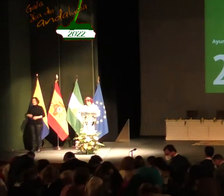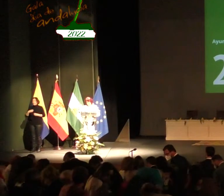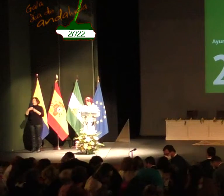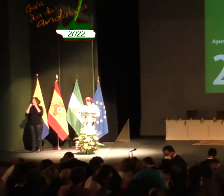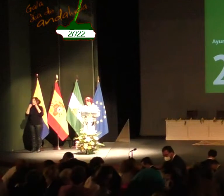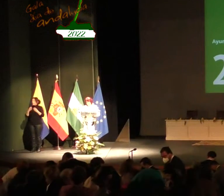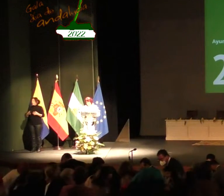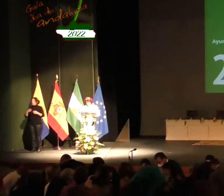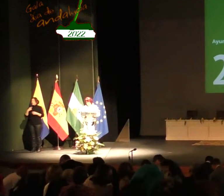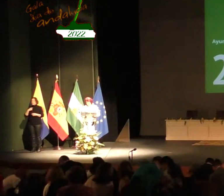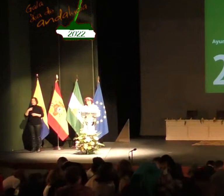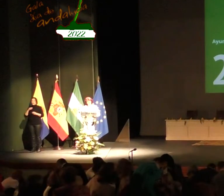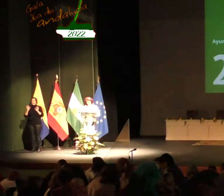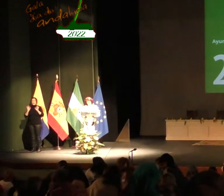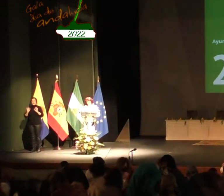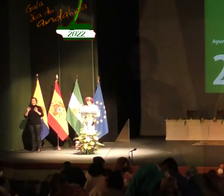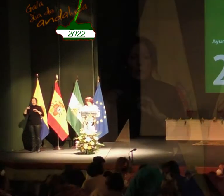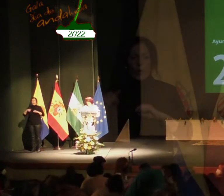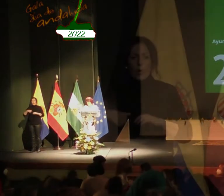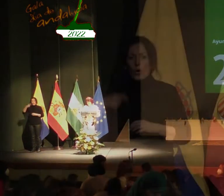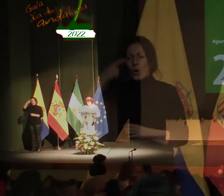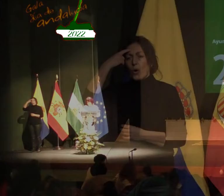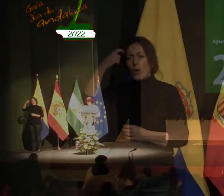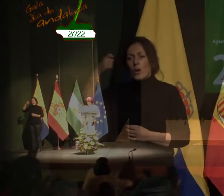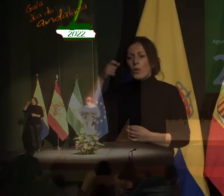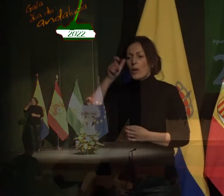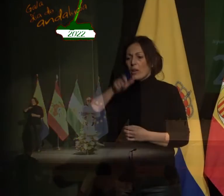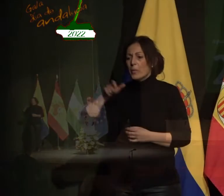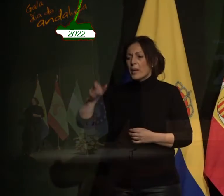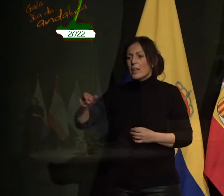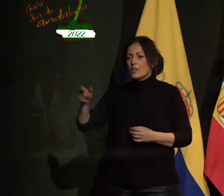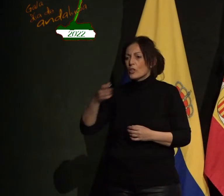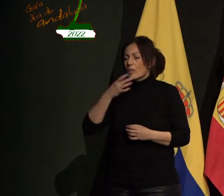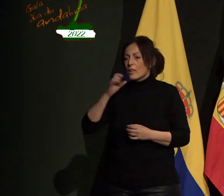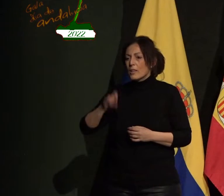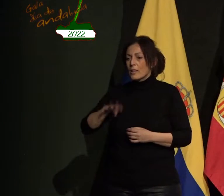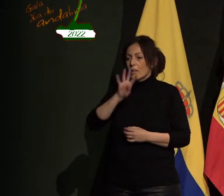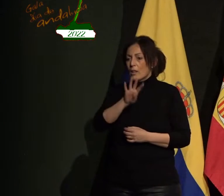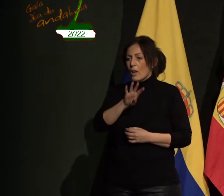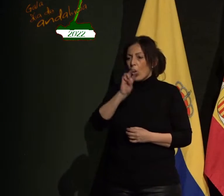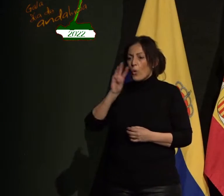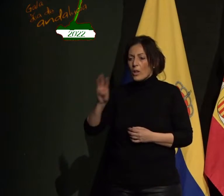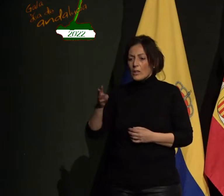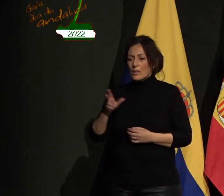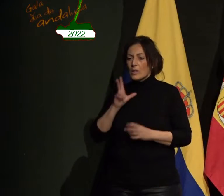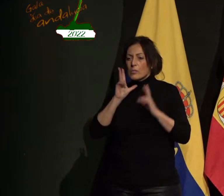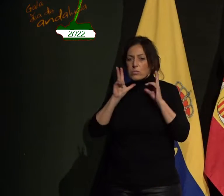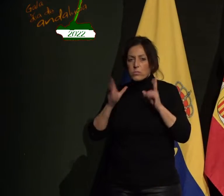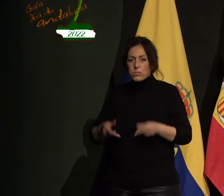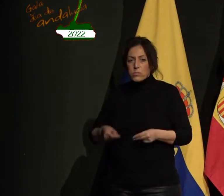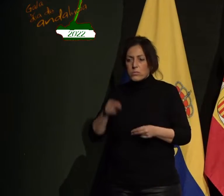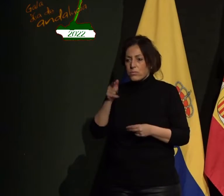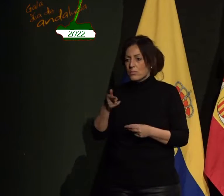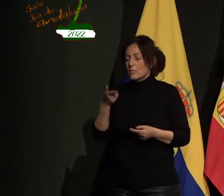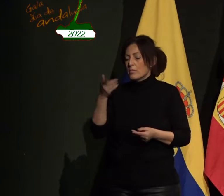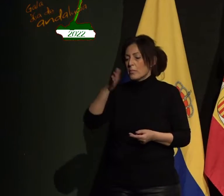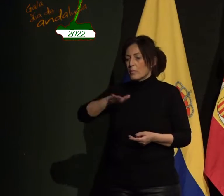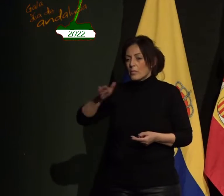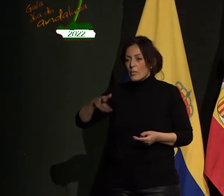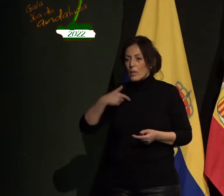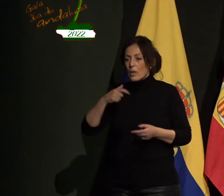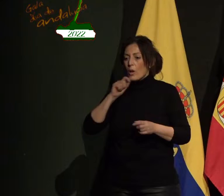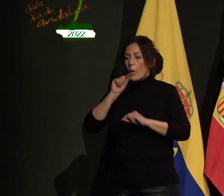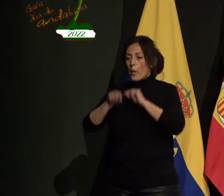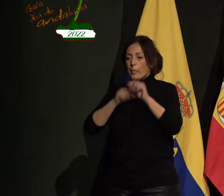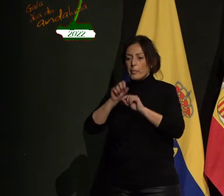Y bien, y de la misma forma, tenemos también hoy en el recuerdo, como no podía ser de otra manera, a las 43 víctimas de Palma del Río como consecuencia de esta